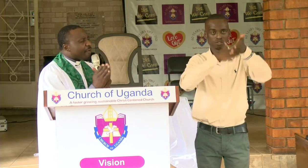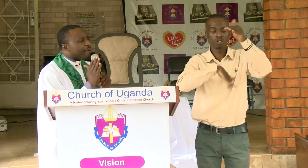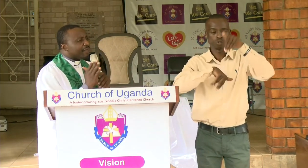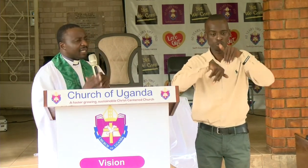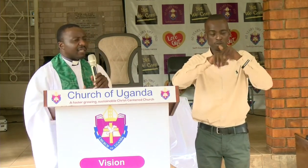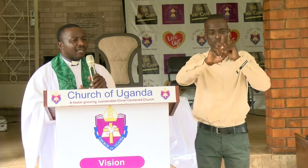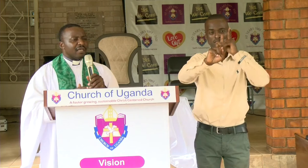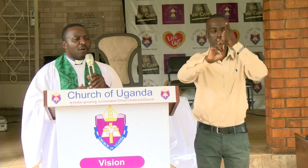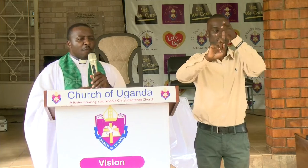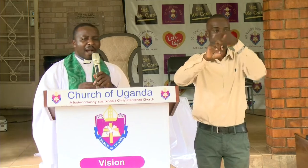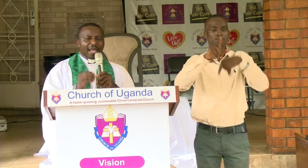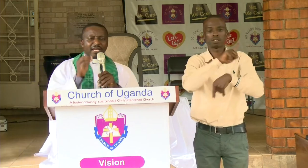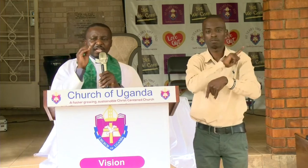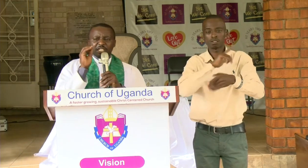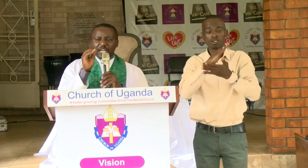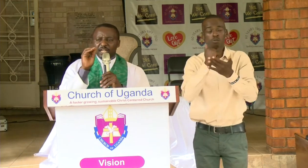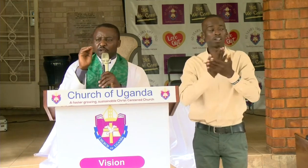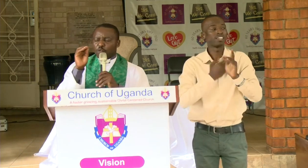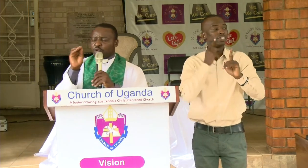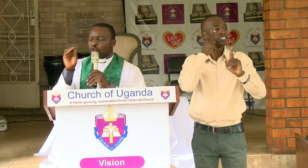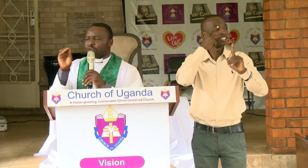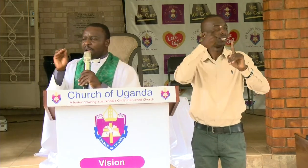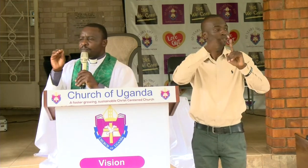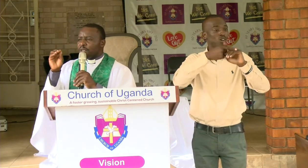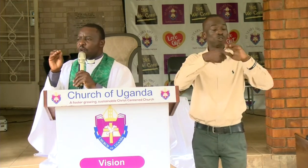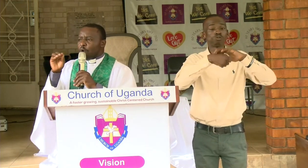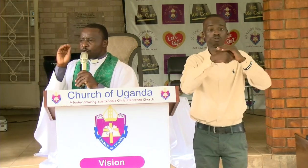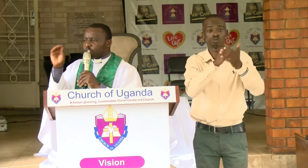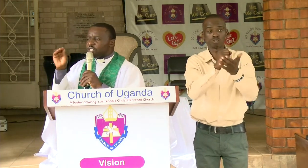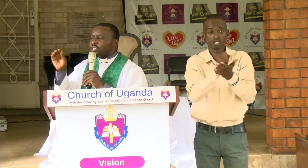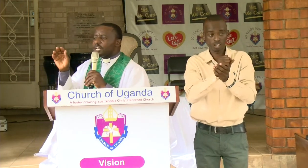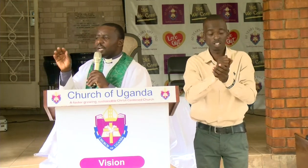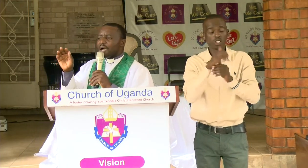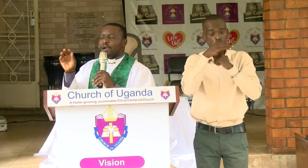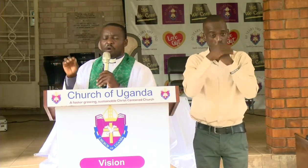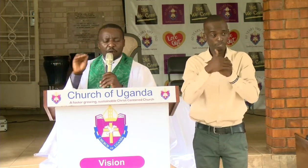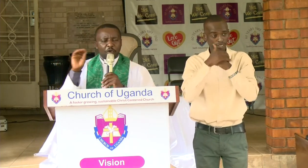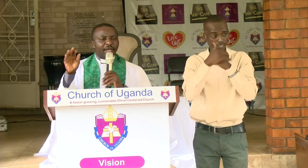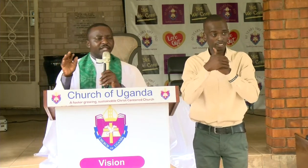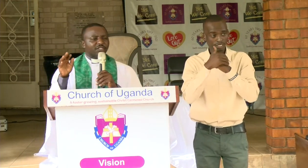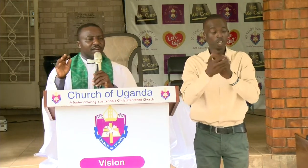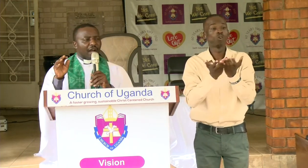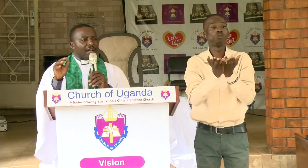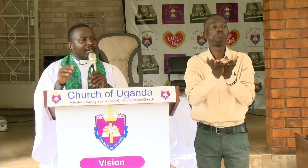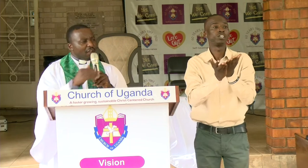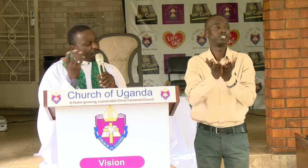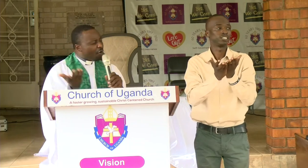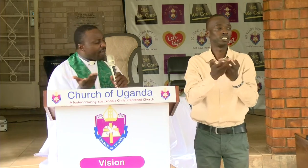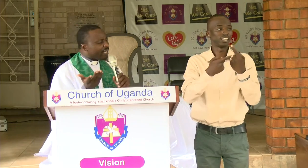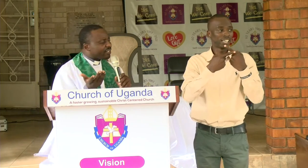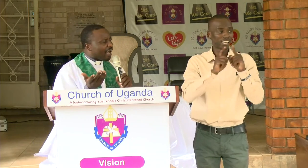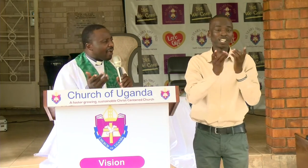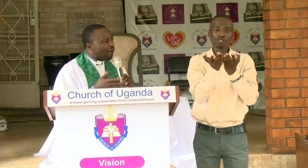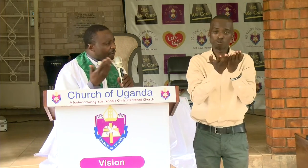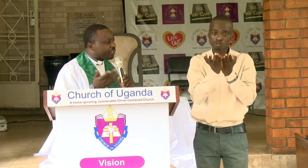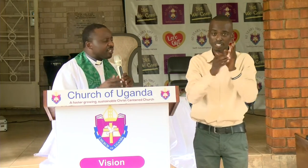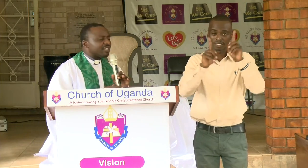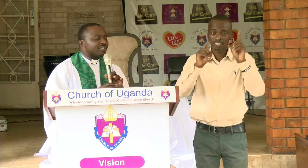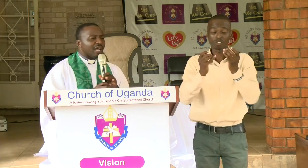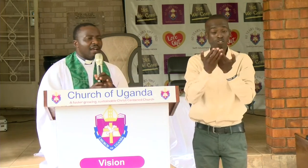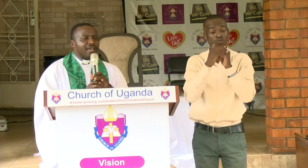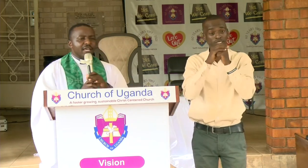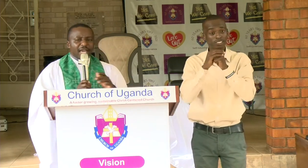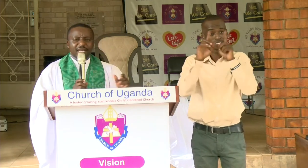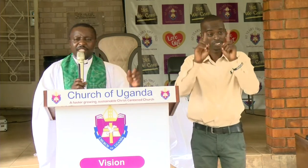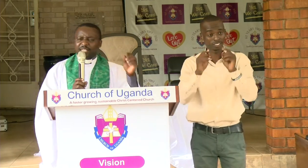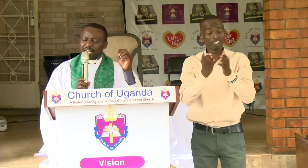bigendererwa abo bibiri kubanga yaline kigenderero kutonda omusinzenga omuwerezenga naye omuwereza